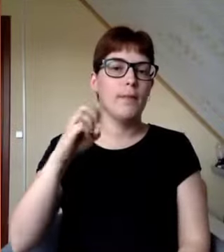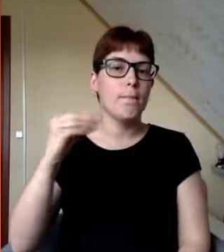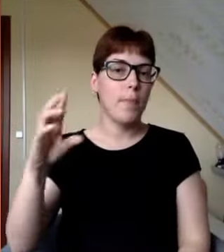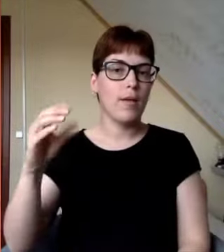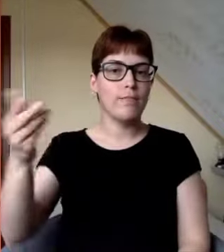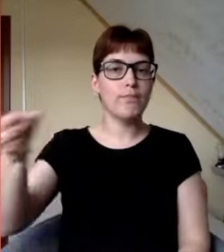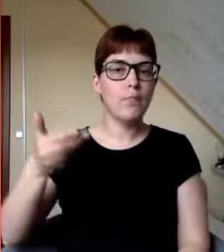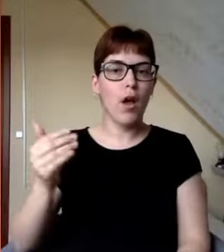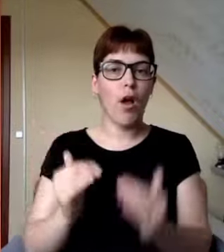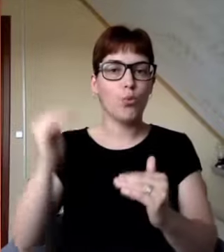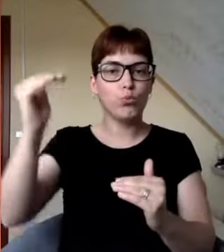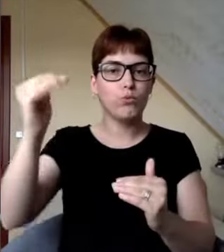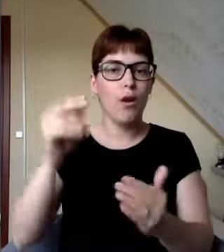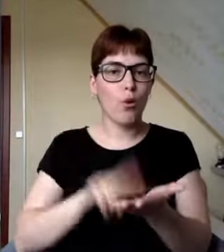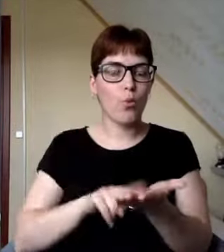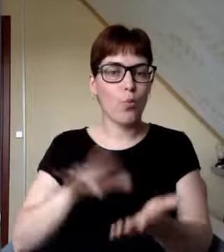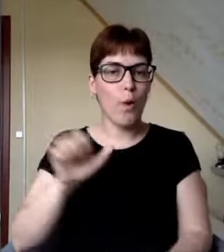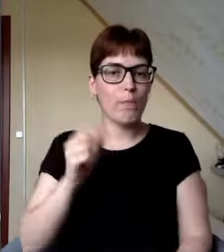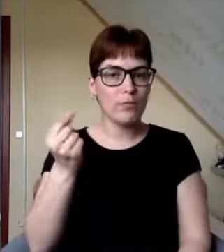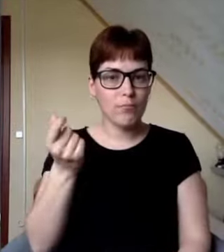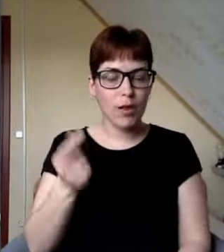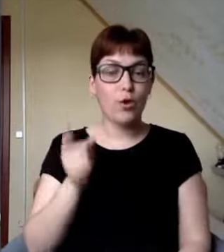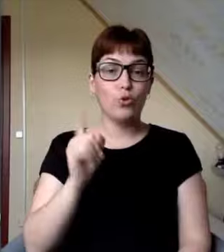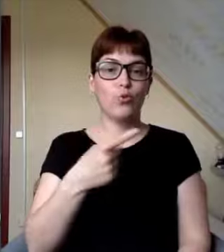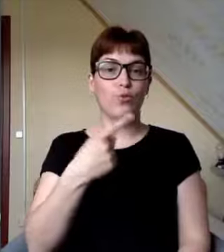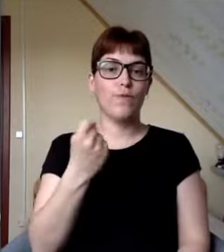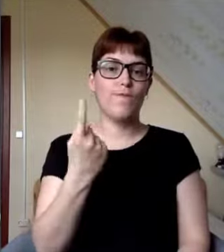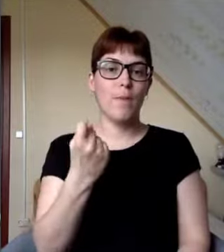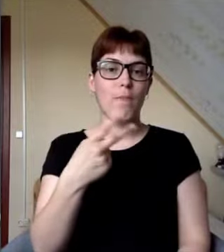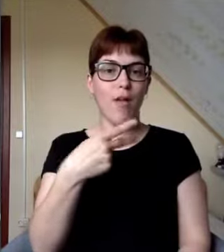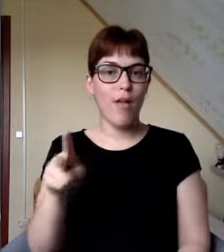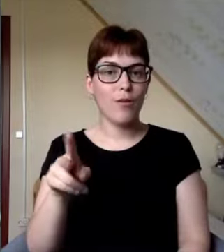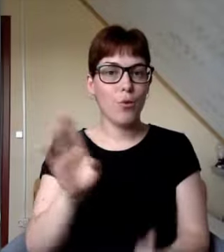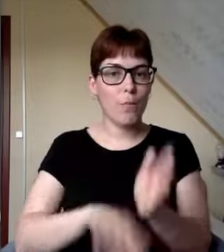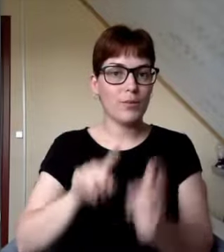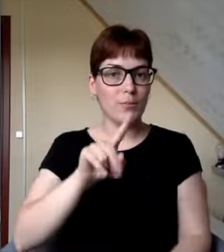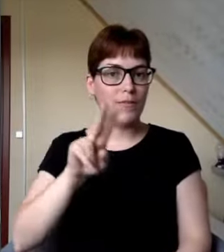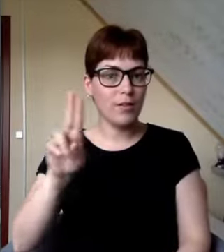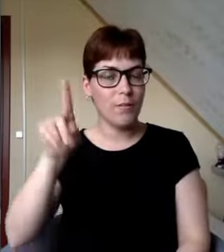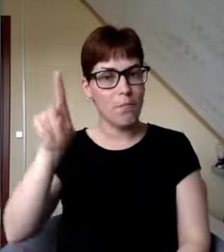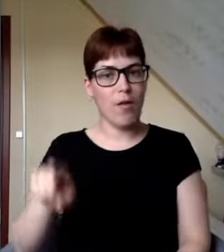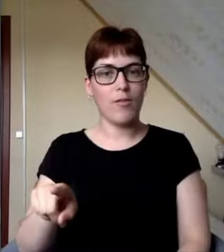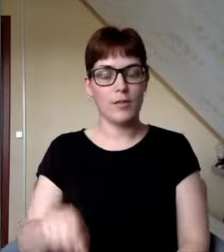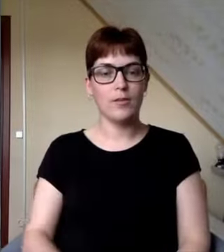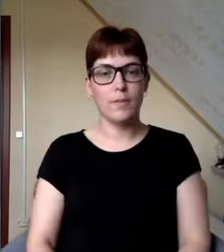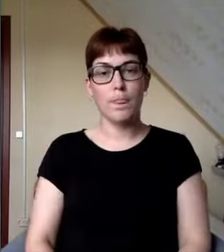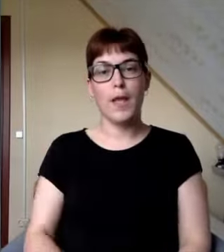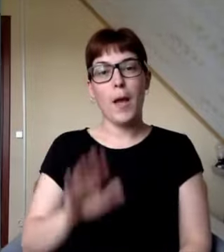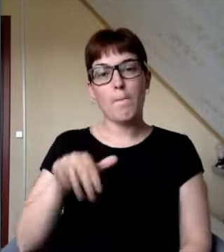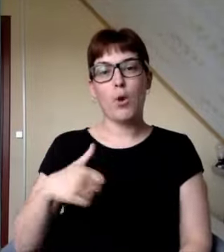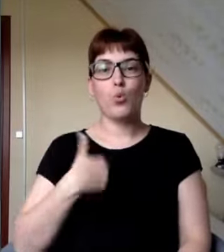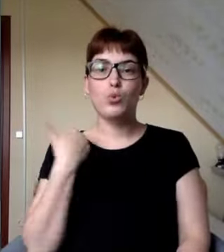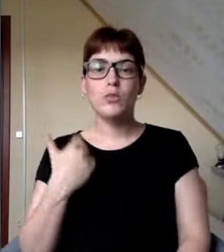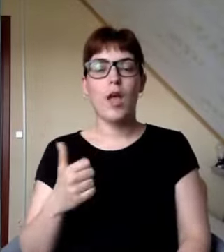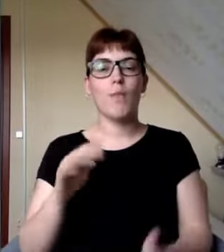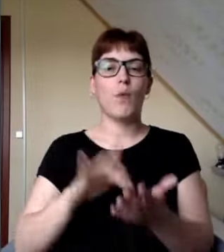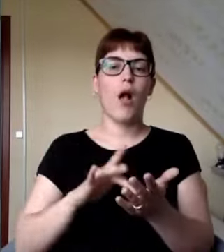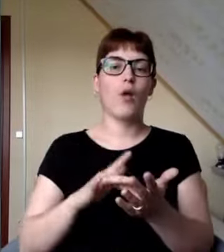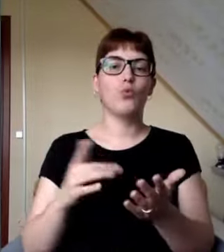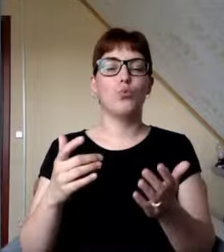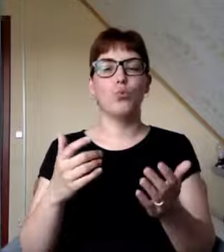nomas maksu – 1111 eiro bez pievienotās vērtības nodokļa mēnesī. Par uzņēmumu un tām